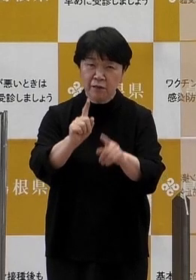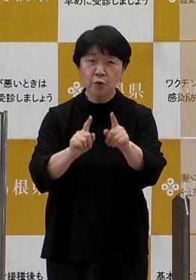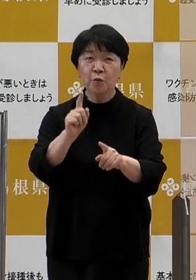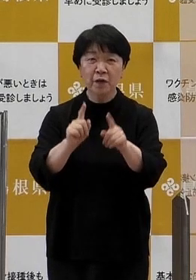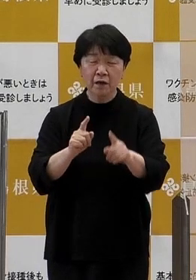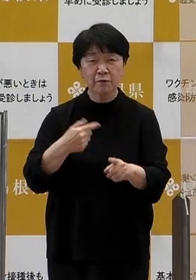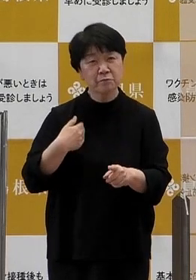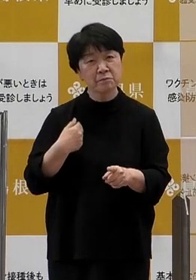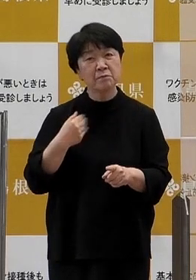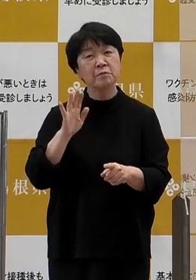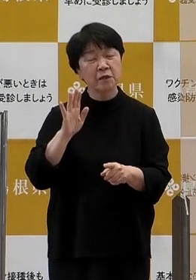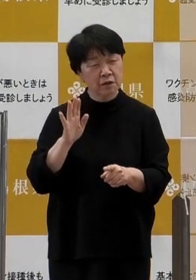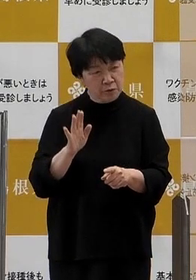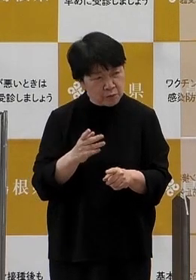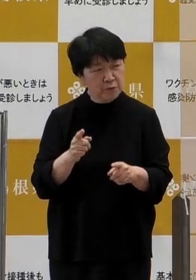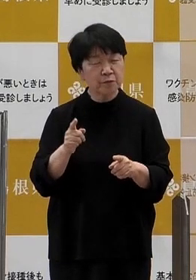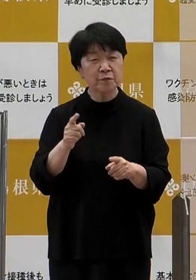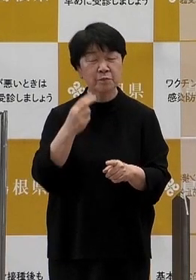それは